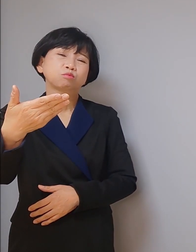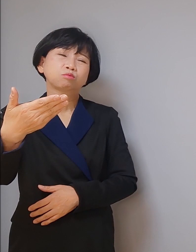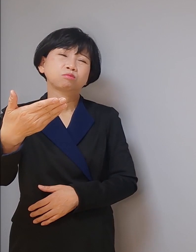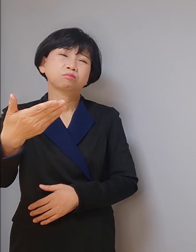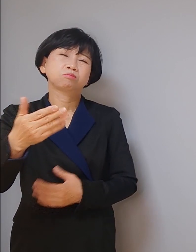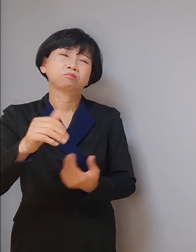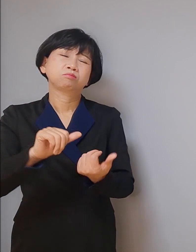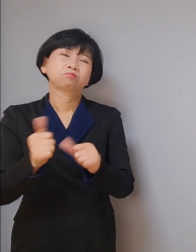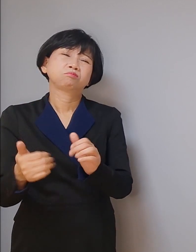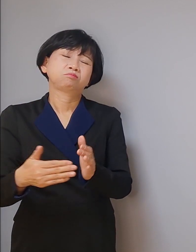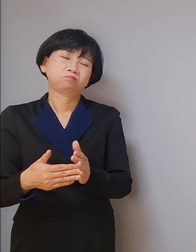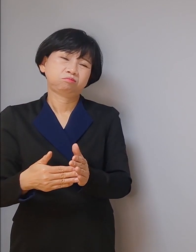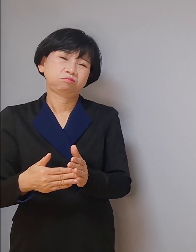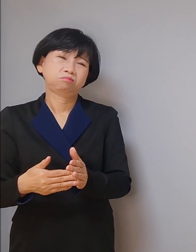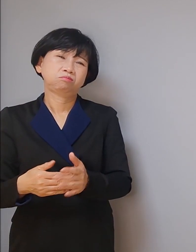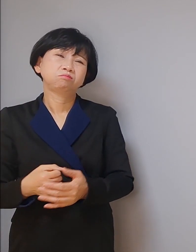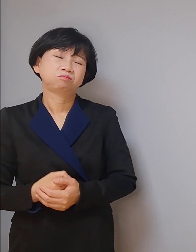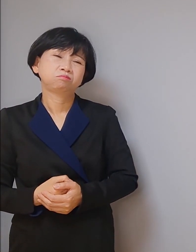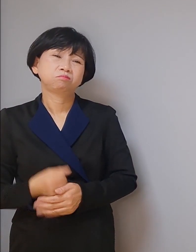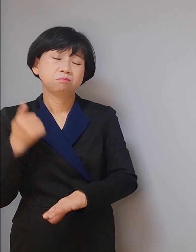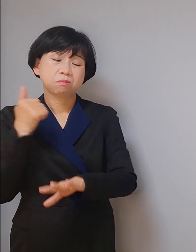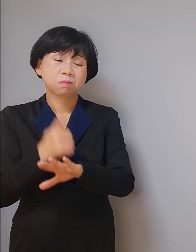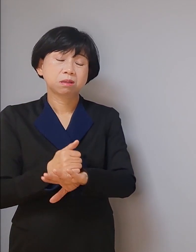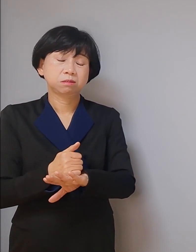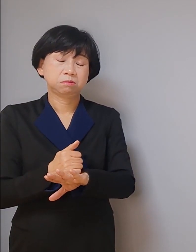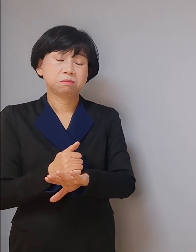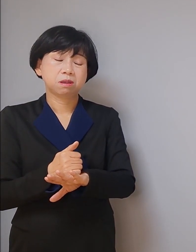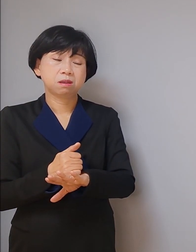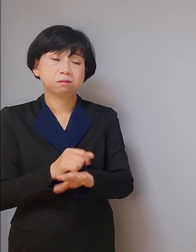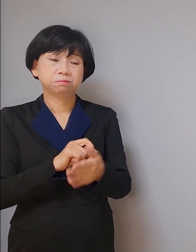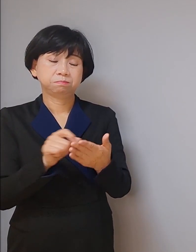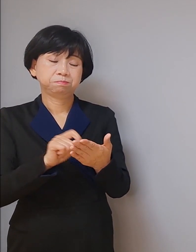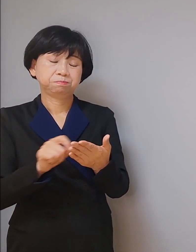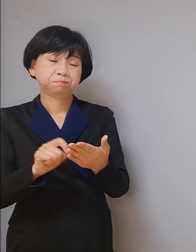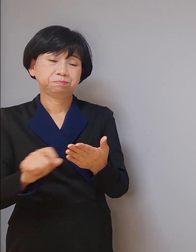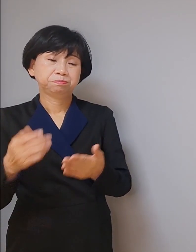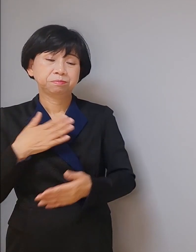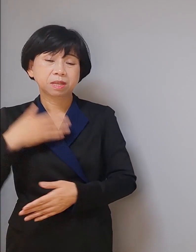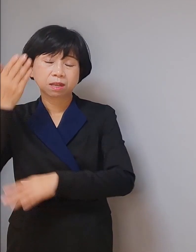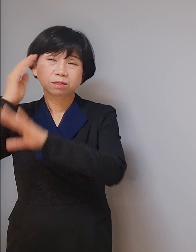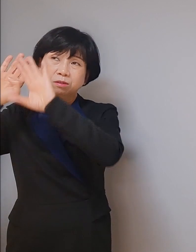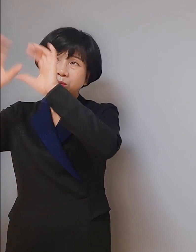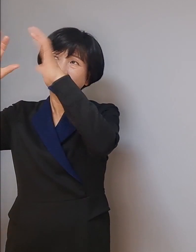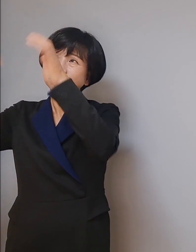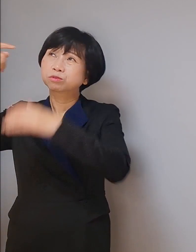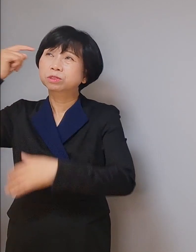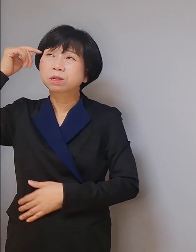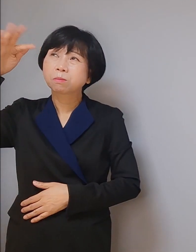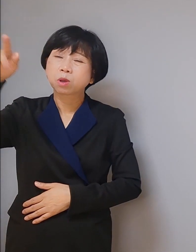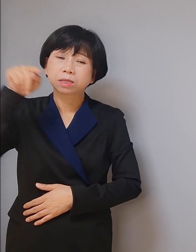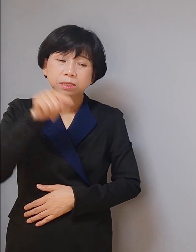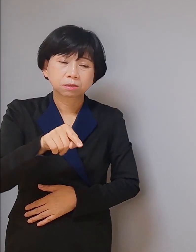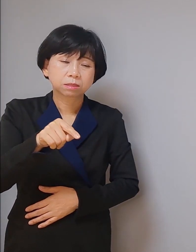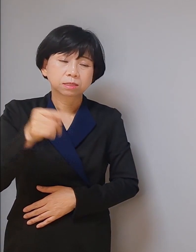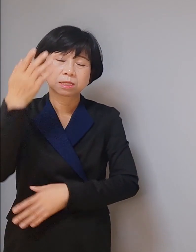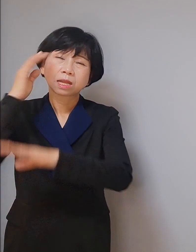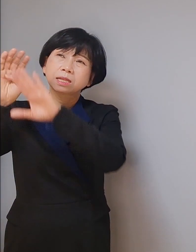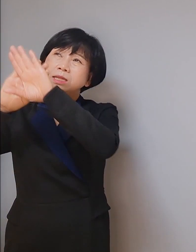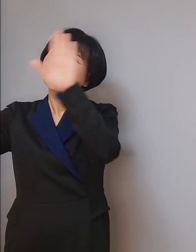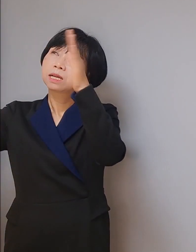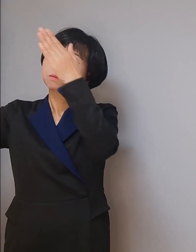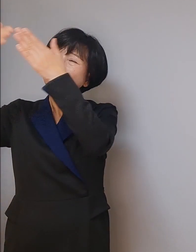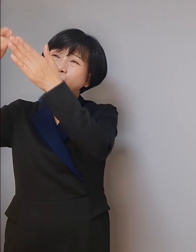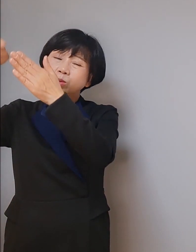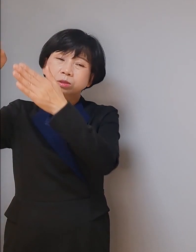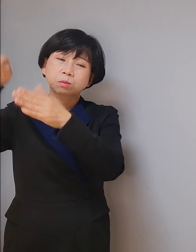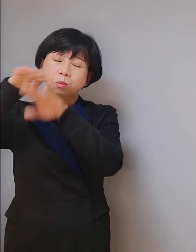죽어가며 마지막 일기를 씁니다. 내가 천국을 사모하는 것은 하늘나라의 한 모퉁이에 서서